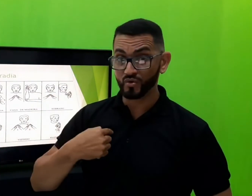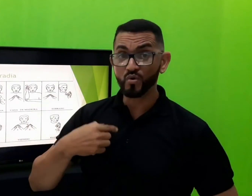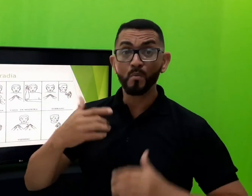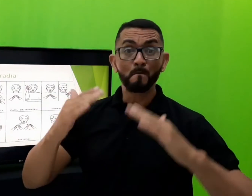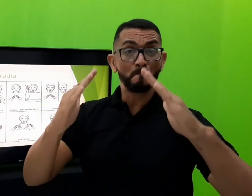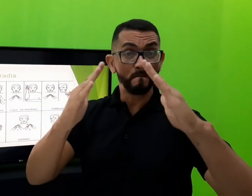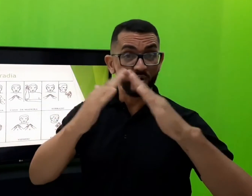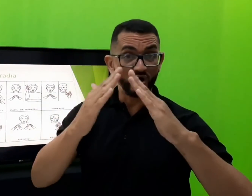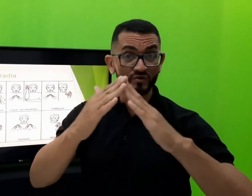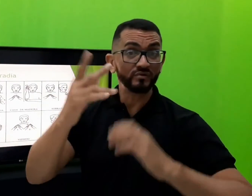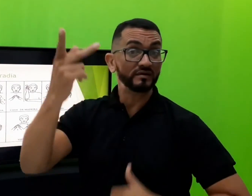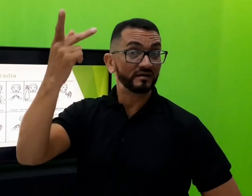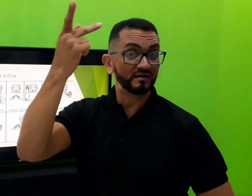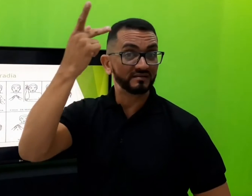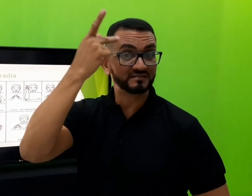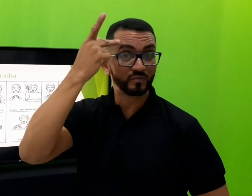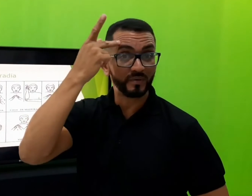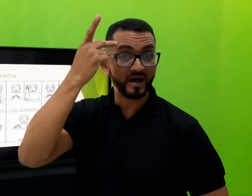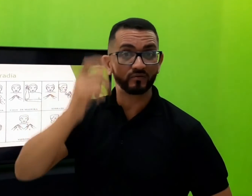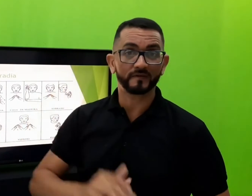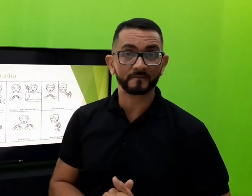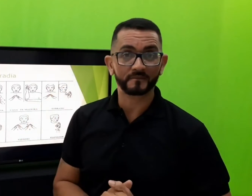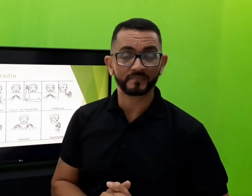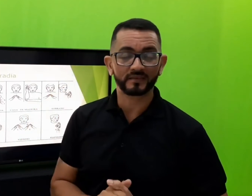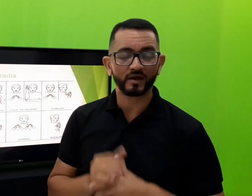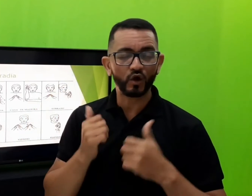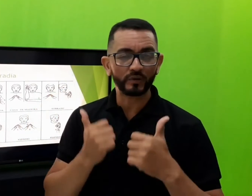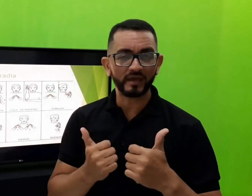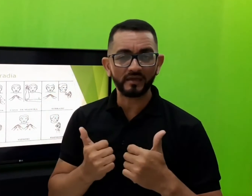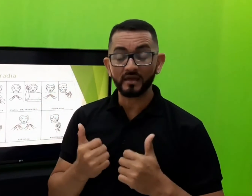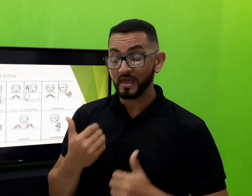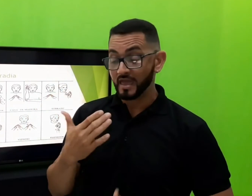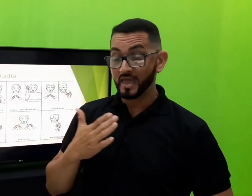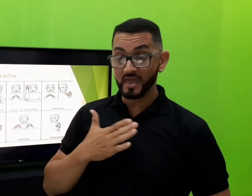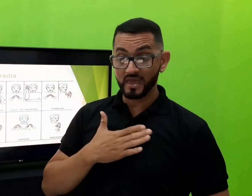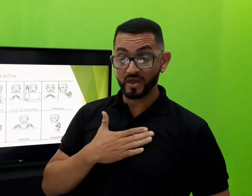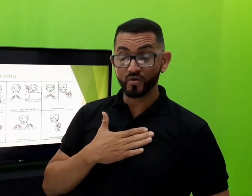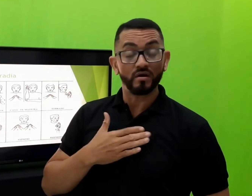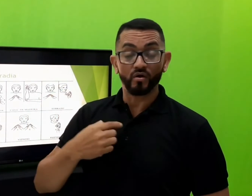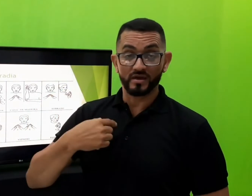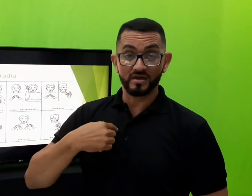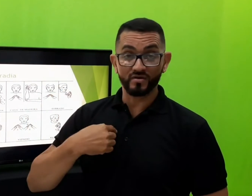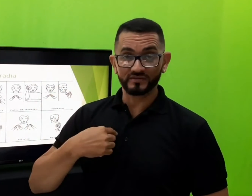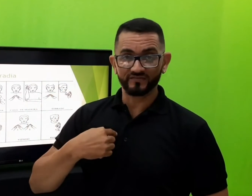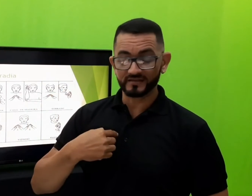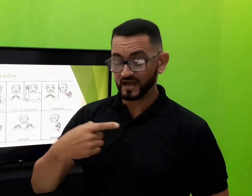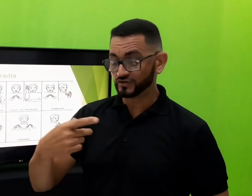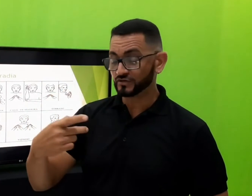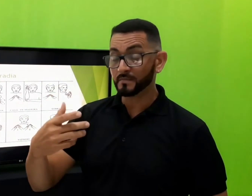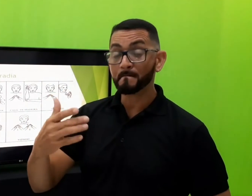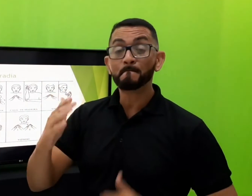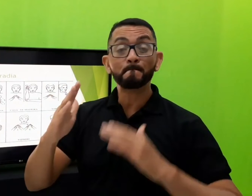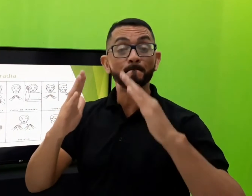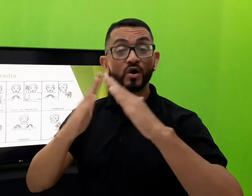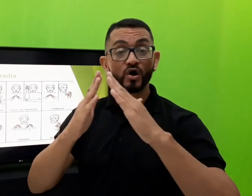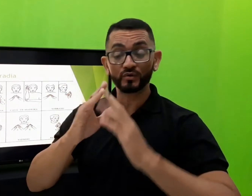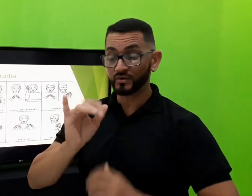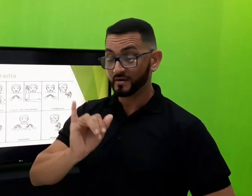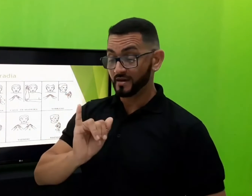eu moro em São Paulo. Ok? Eu, na verdade, moro